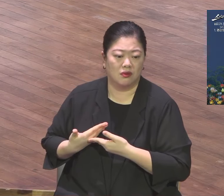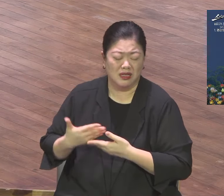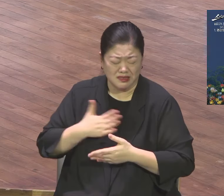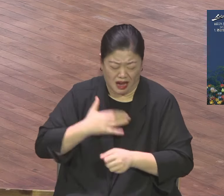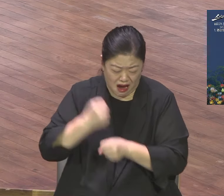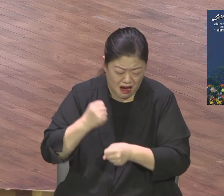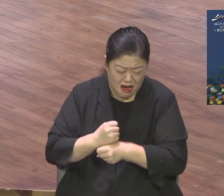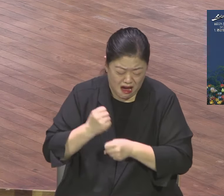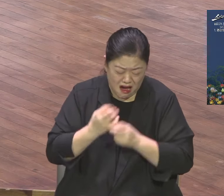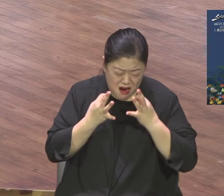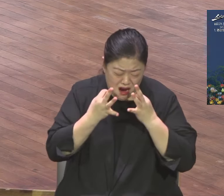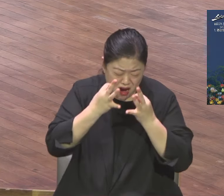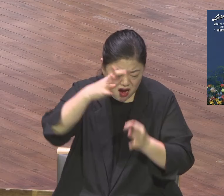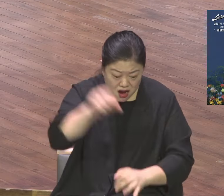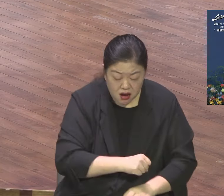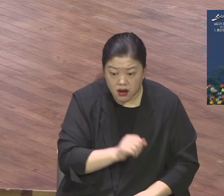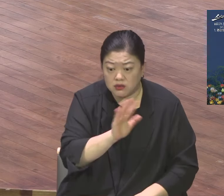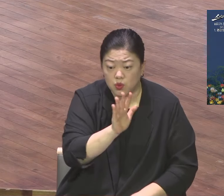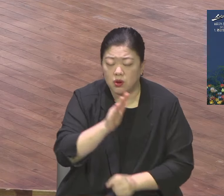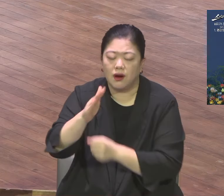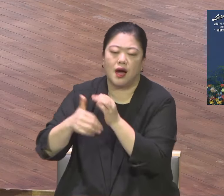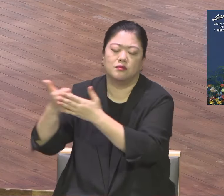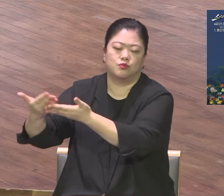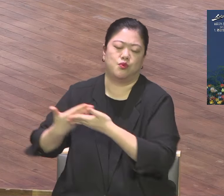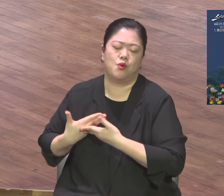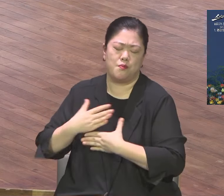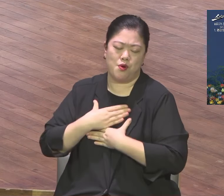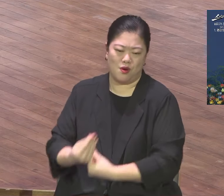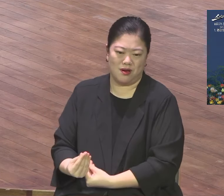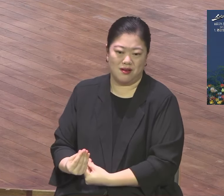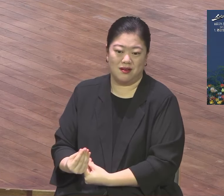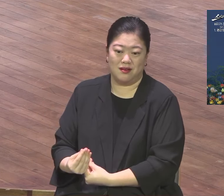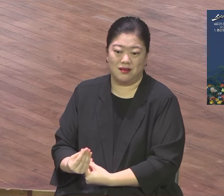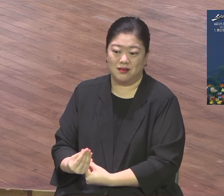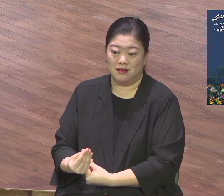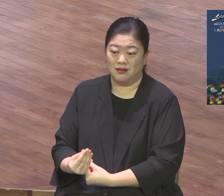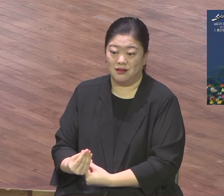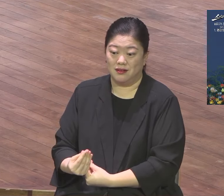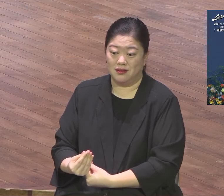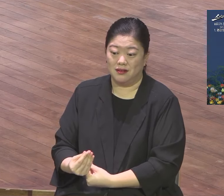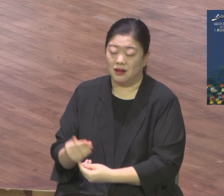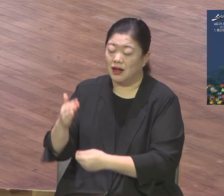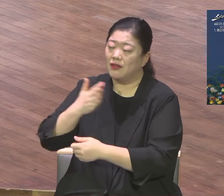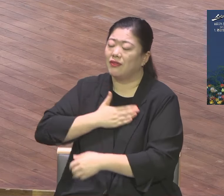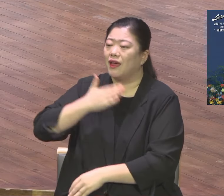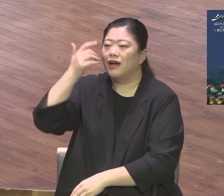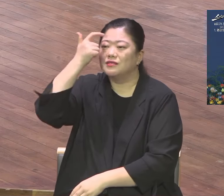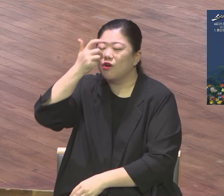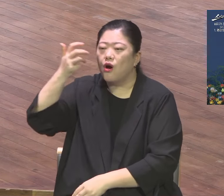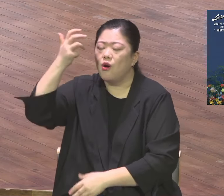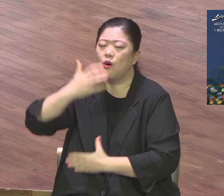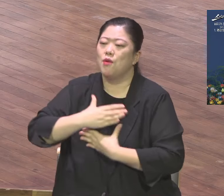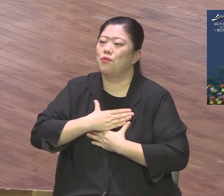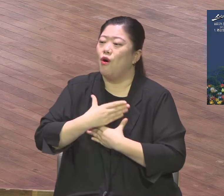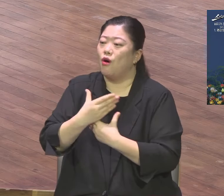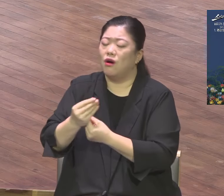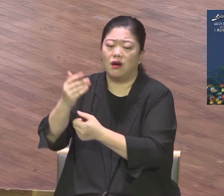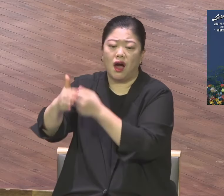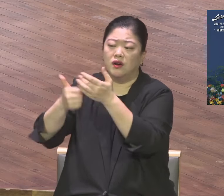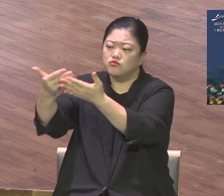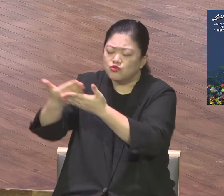하나님께서 주시는 평안을 오늘 밤 가지시기 바랍니다. 하나님이 주시는 그 내 영혼 평안해. 내 영혼